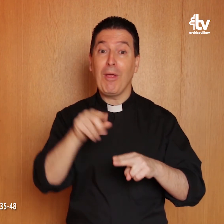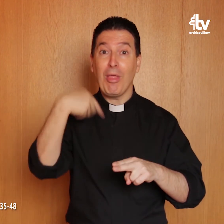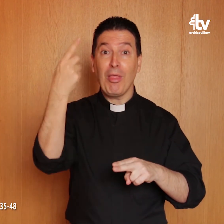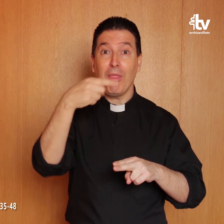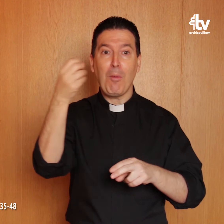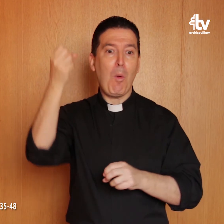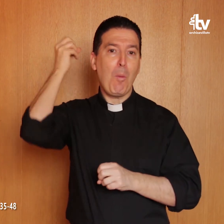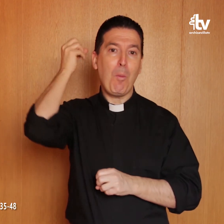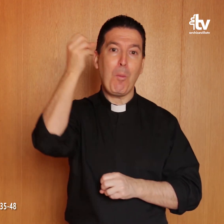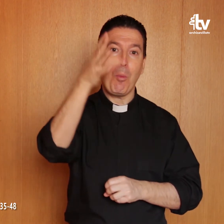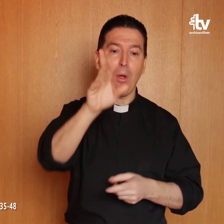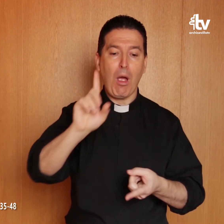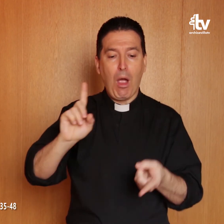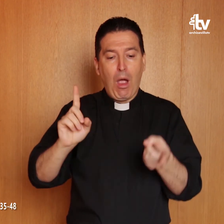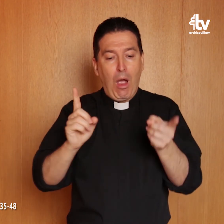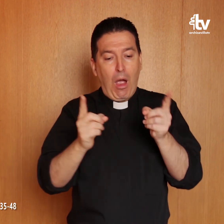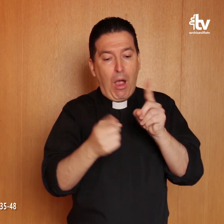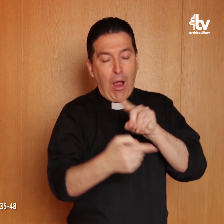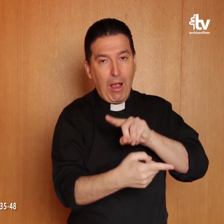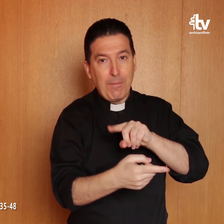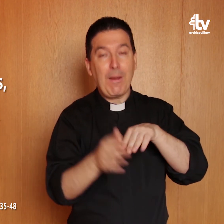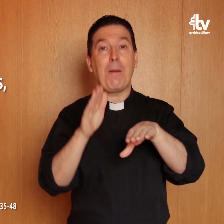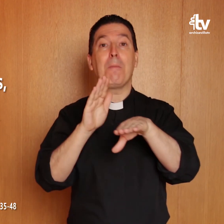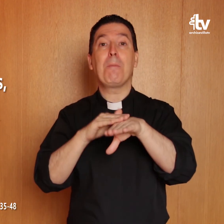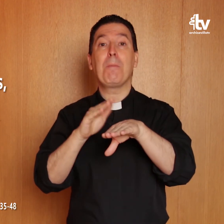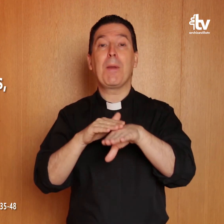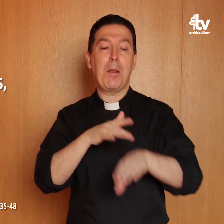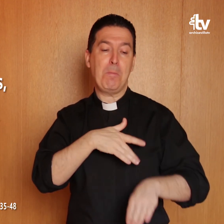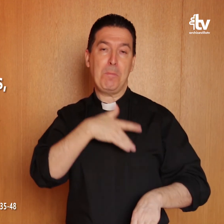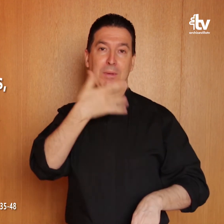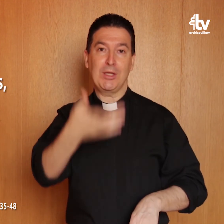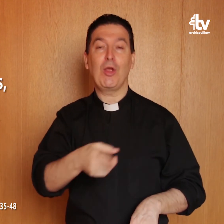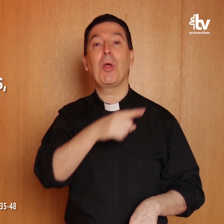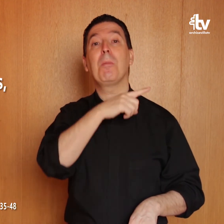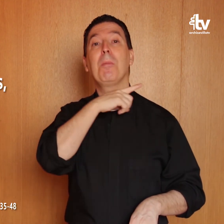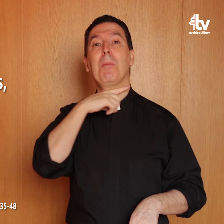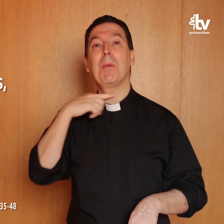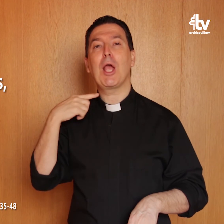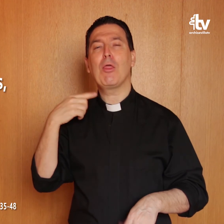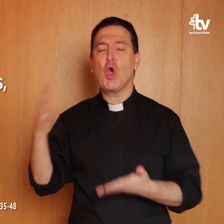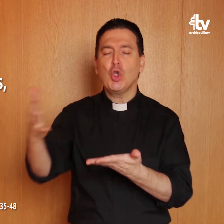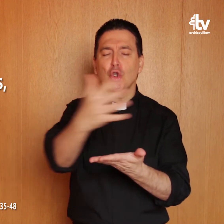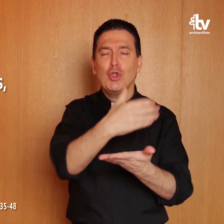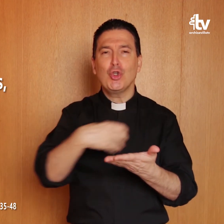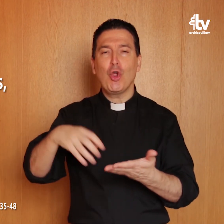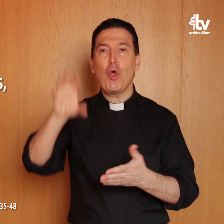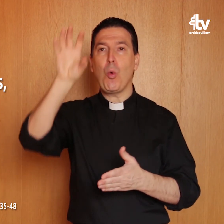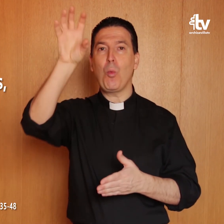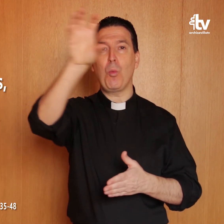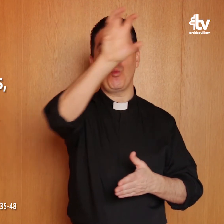proclamará la conversión Para el perdón de los pecados A todos los pueblos